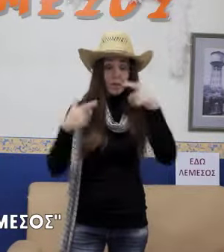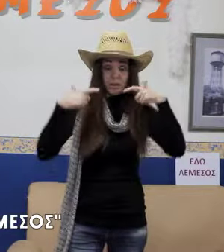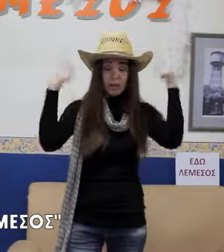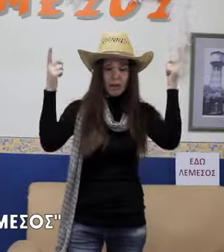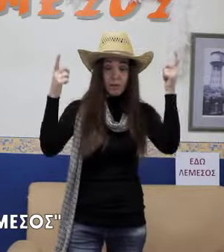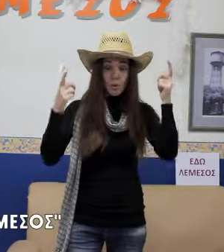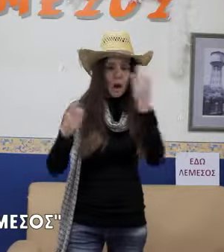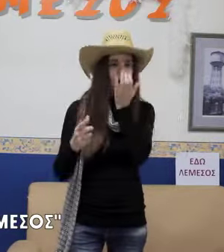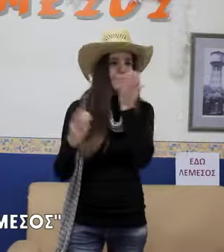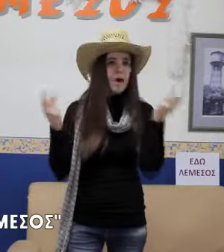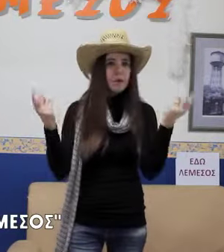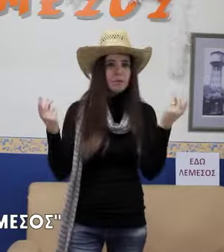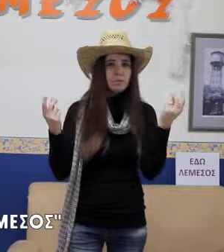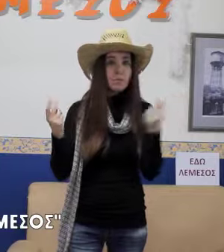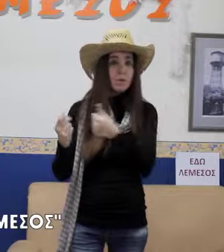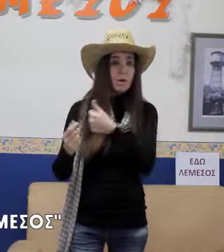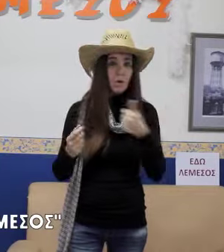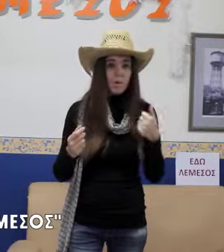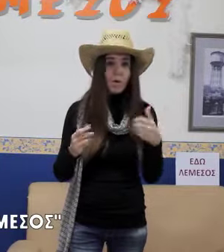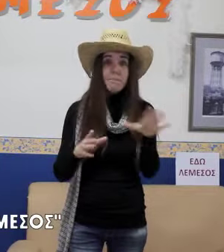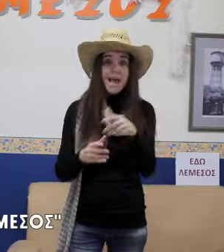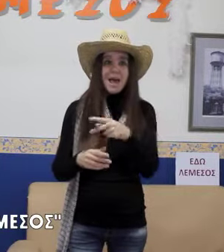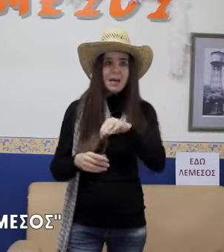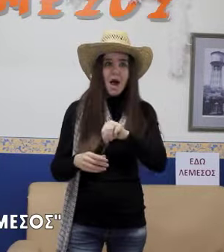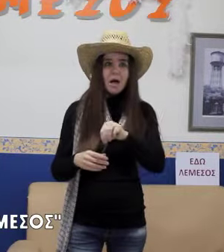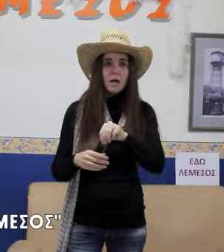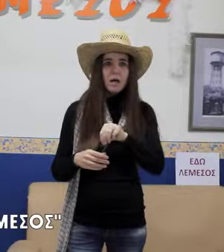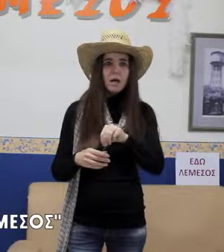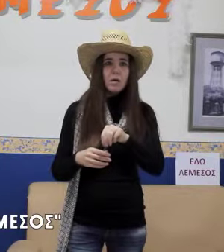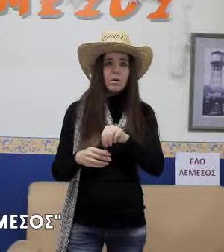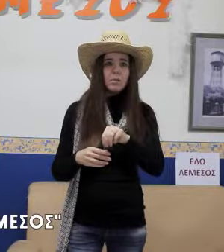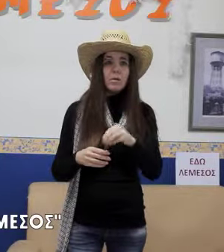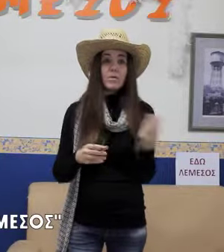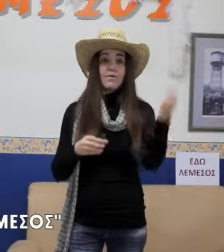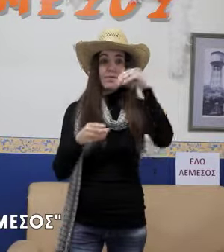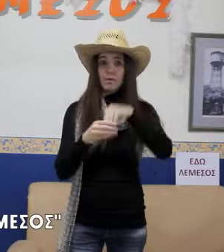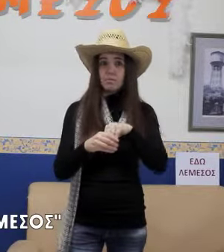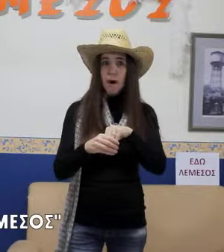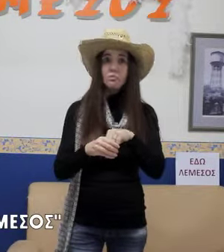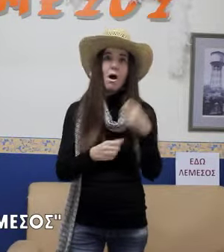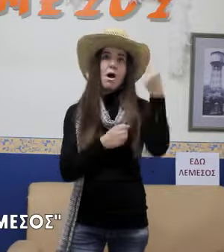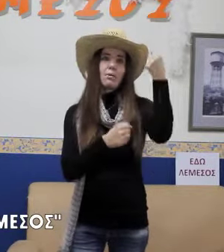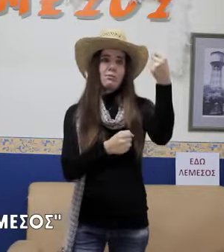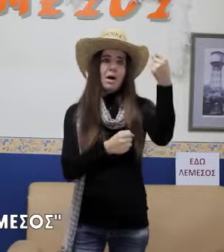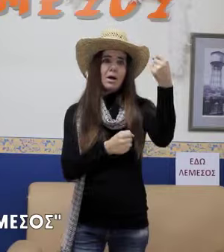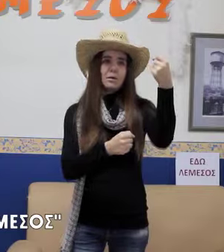Καρνάβαλος, Μνημόνιος Ωμέγας, σε φωταγωγημένο άρμα θα